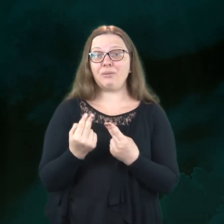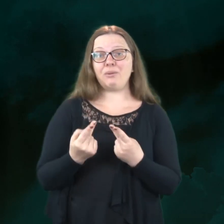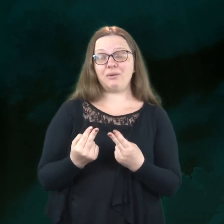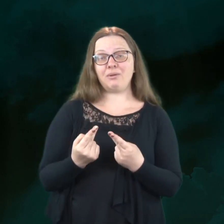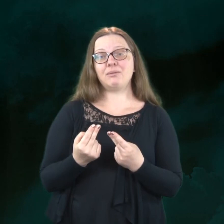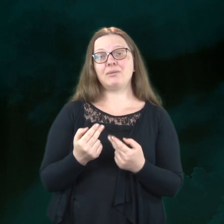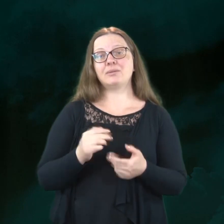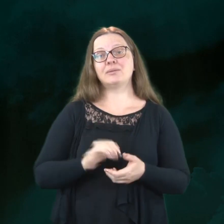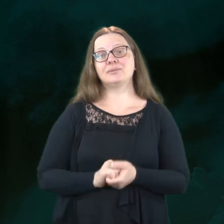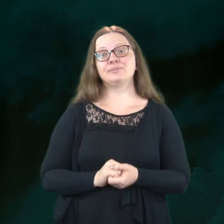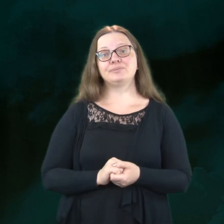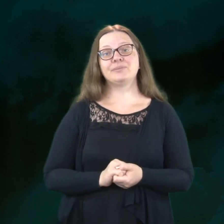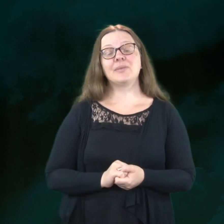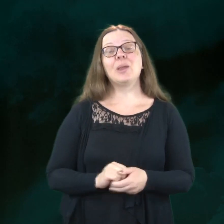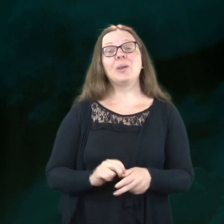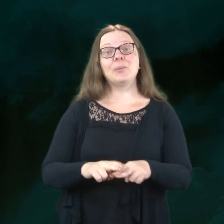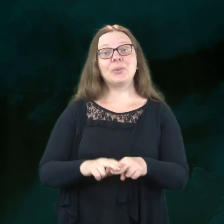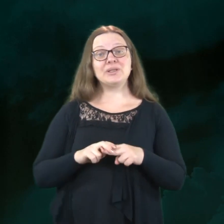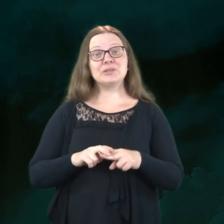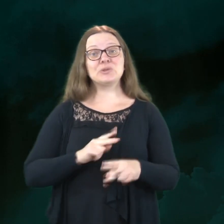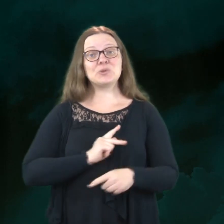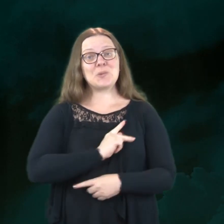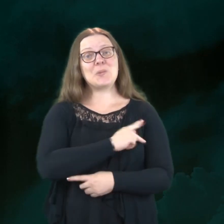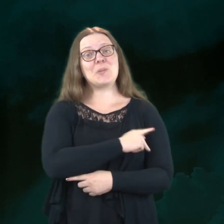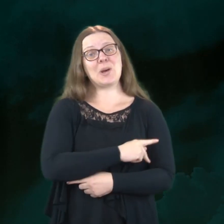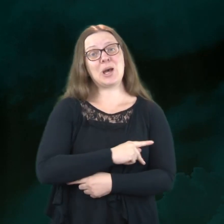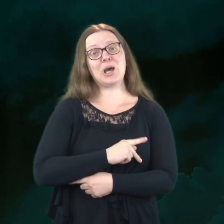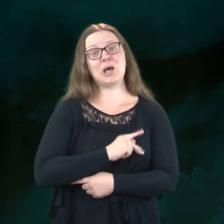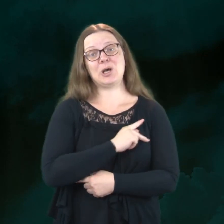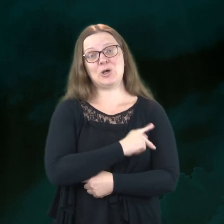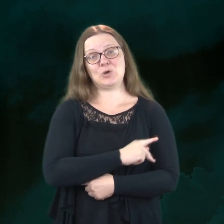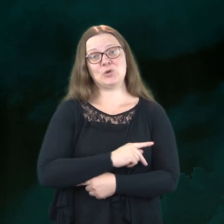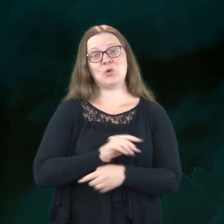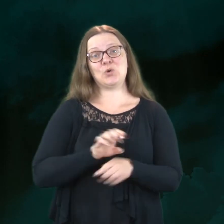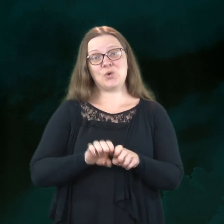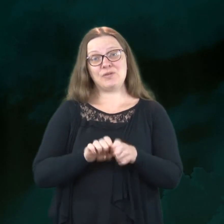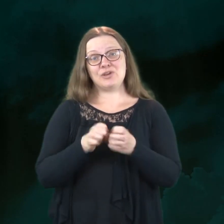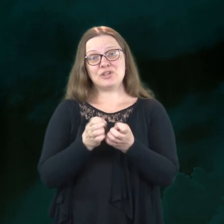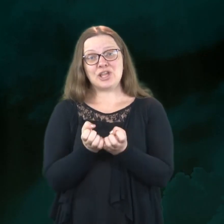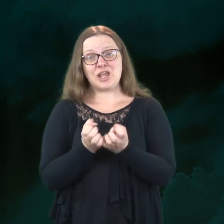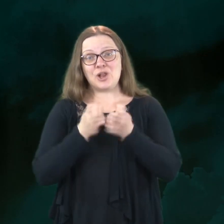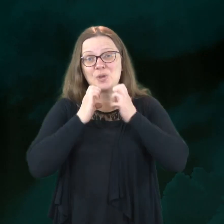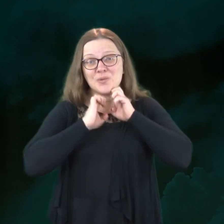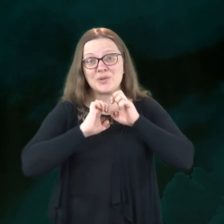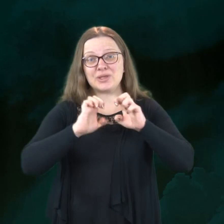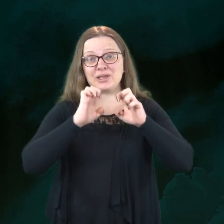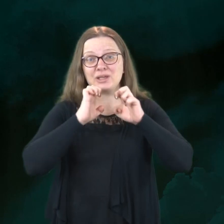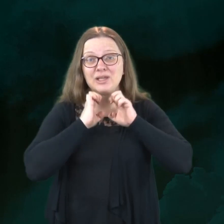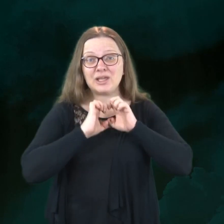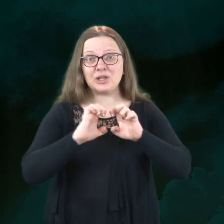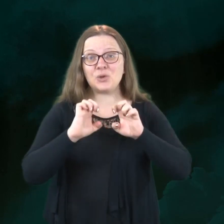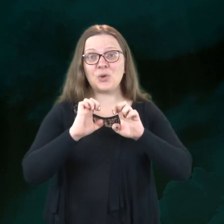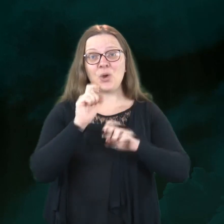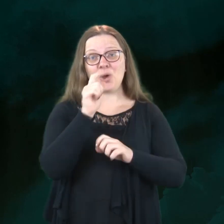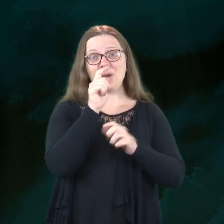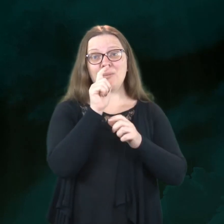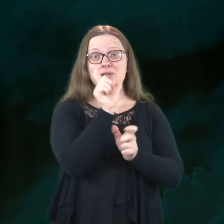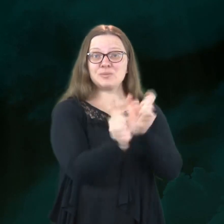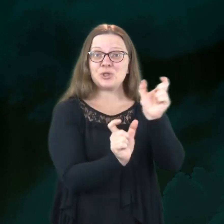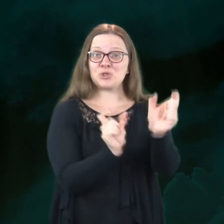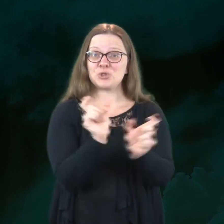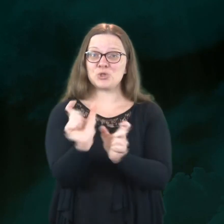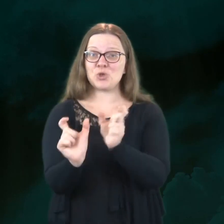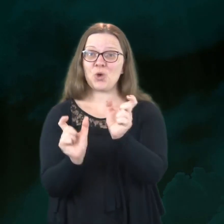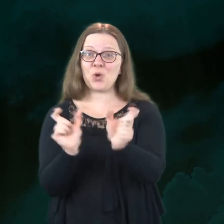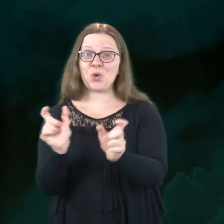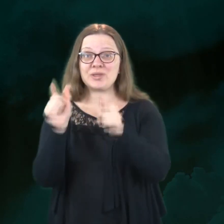esforço pregou a Jesus e a ressurreição. E os gregos estavam entendendo que Jesus era mais